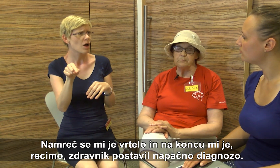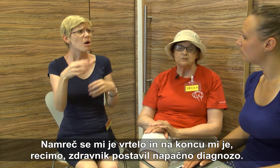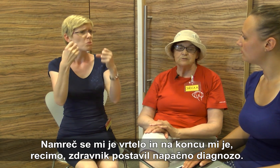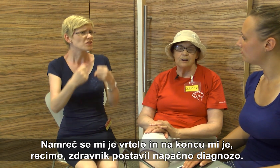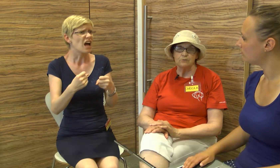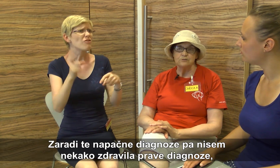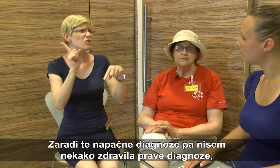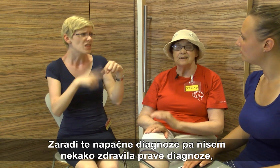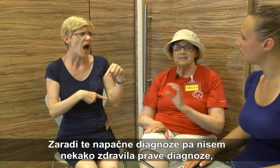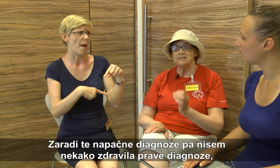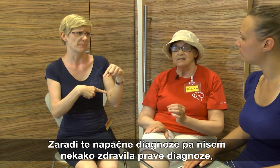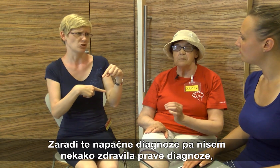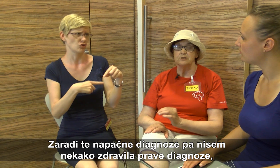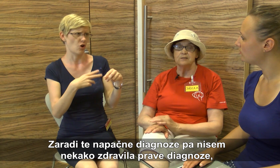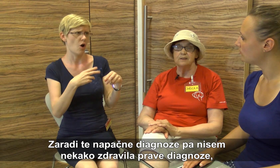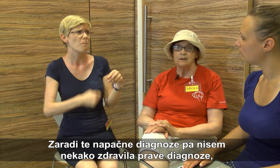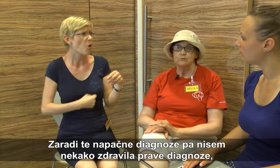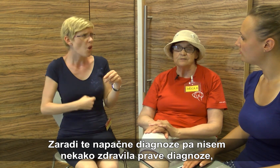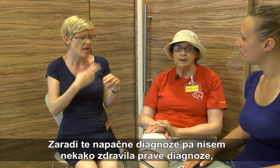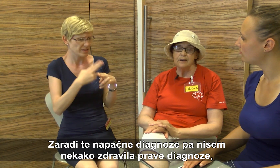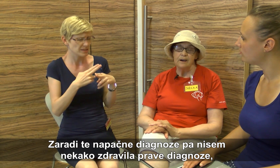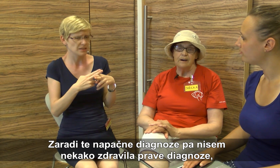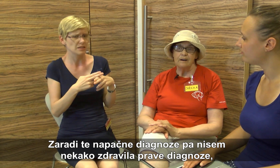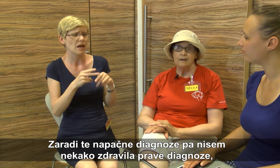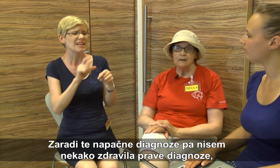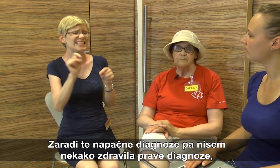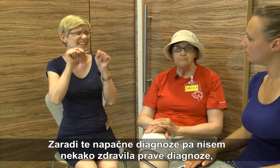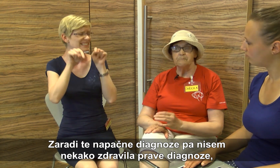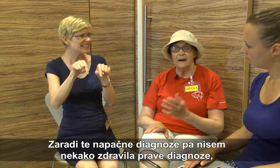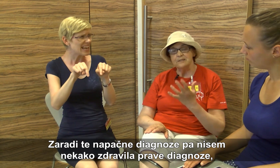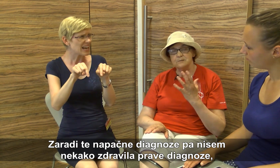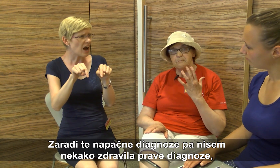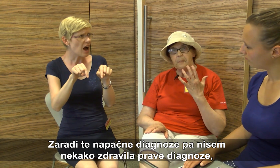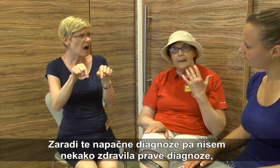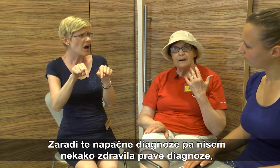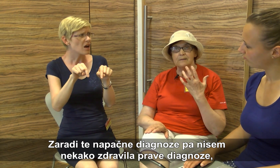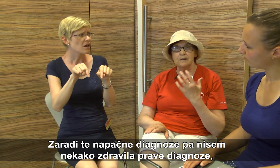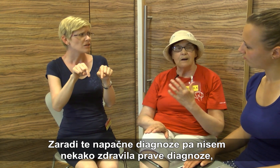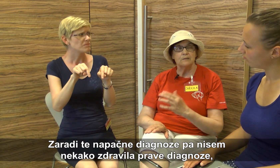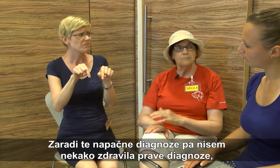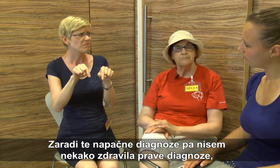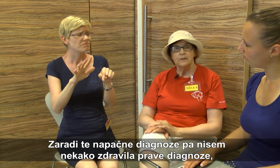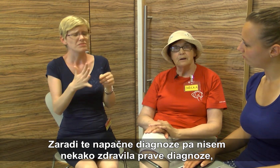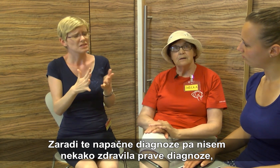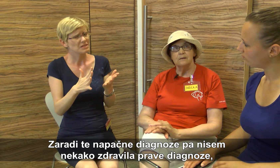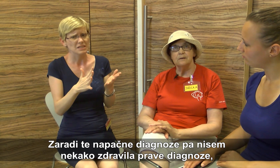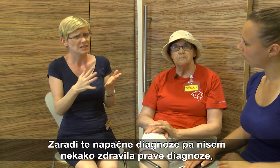postavil napačno diagnozo. Zaradi te napačne diagnoze pa nisem nekako